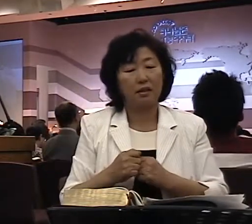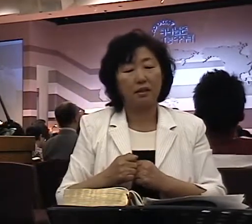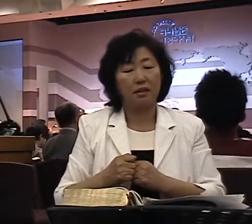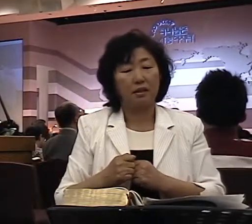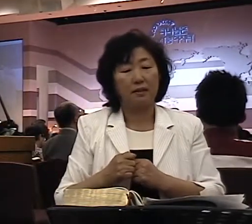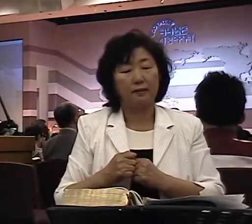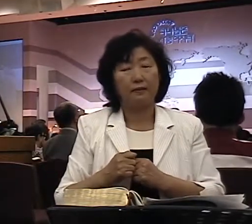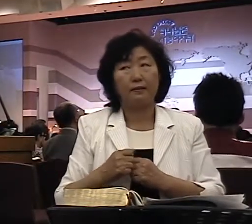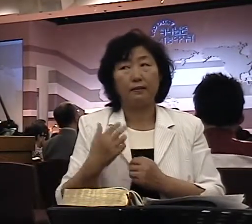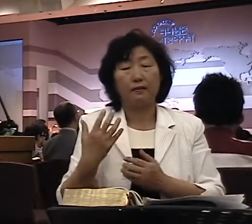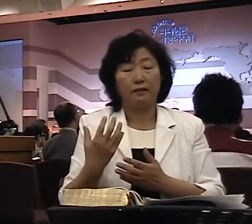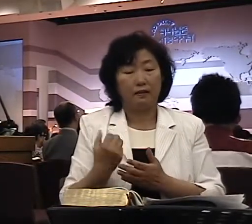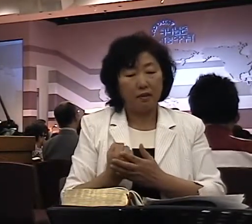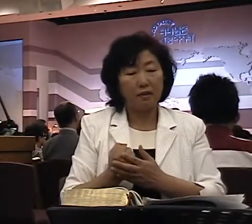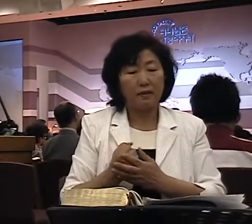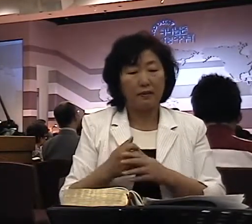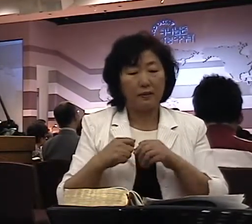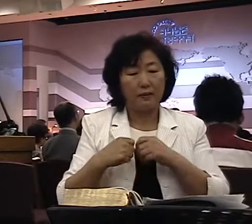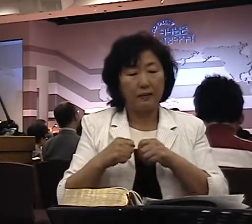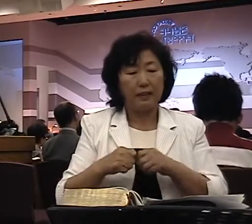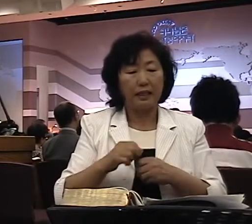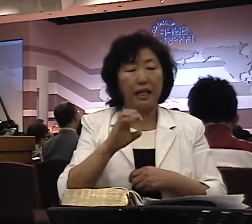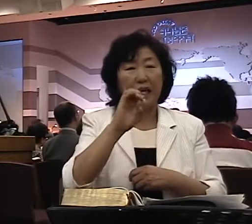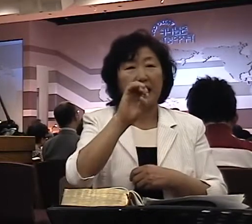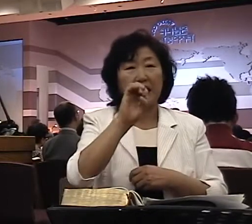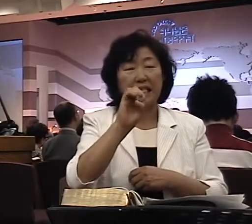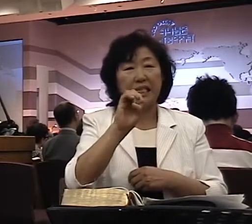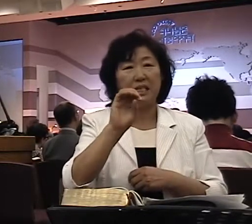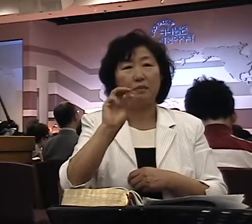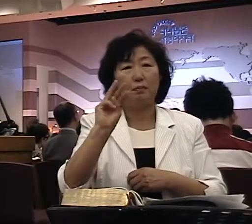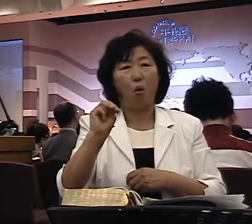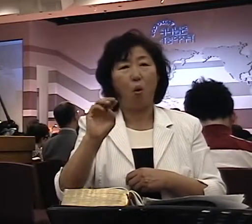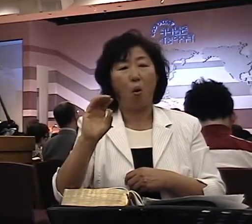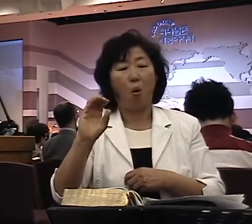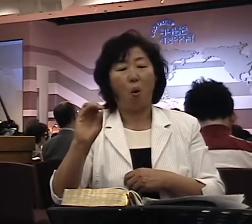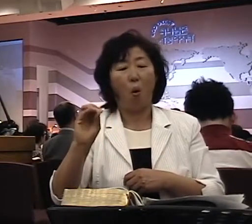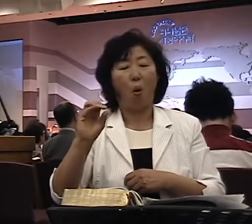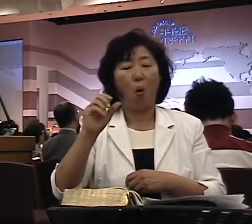감수하면서, 철저하게 이모션을 연약하게 만들지 않으면서